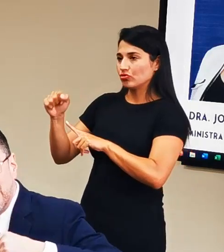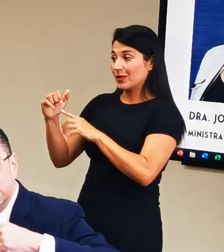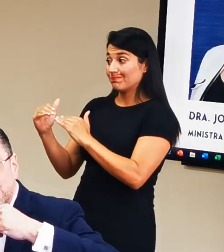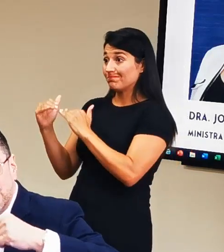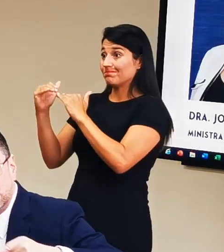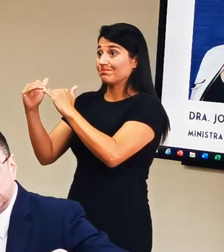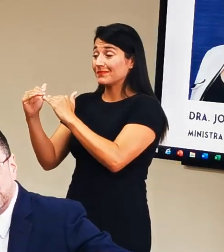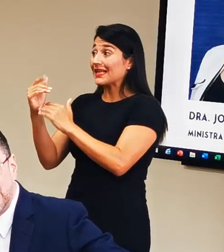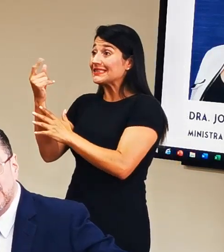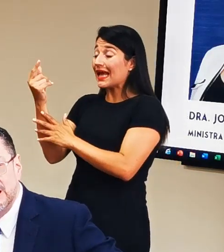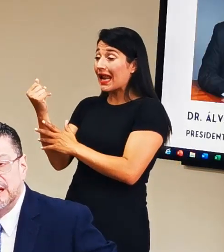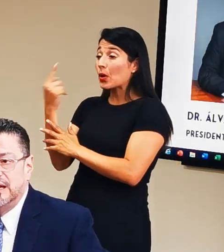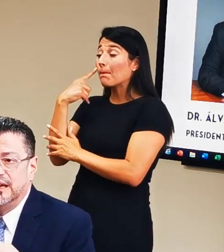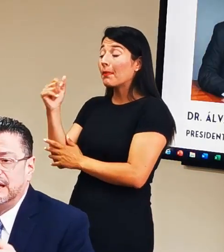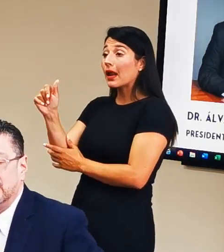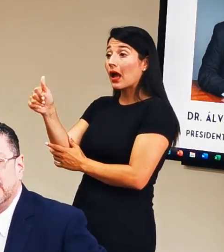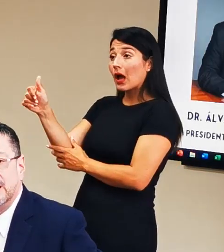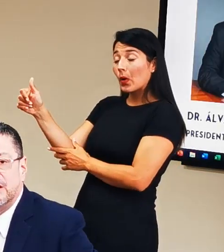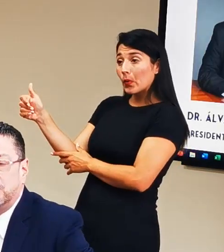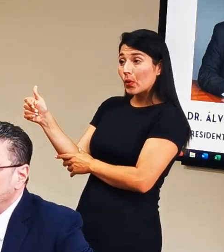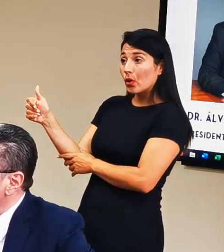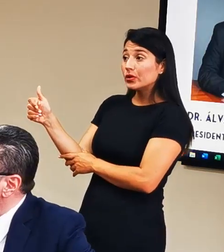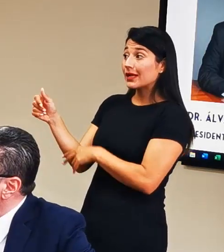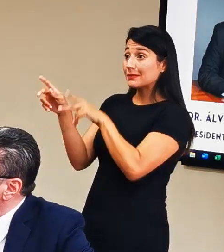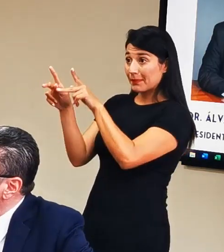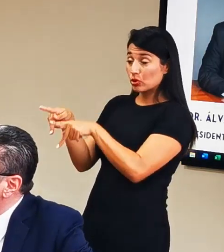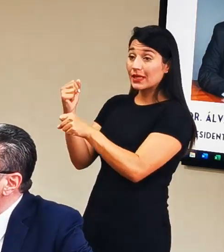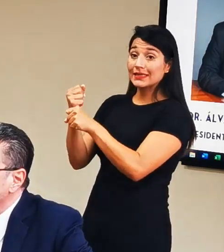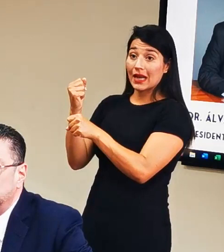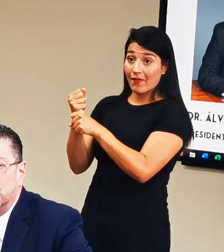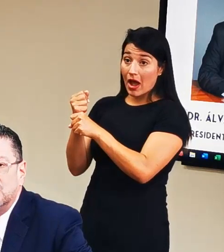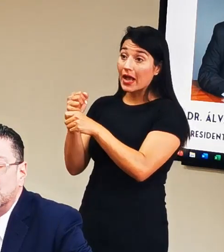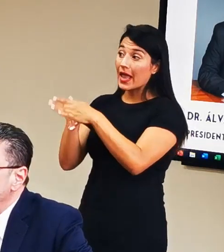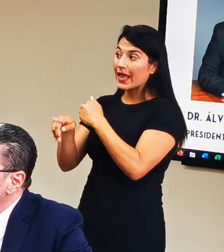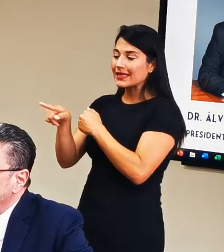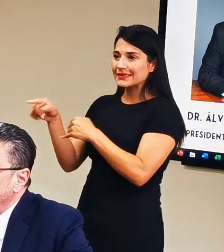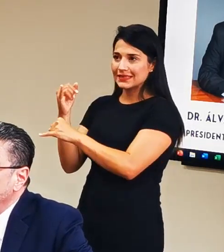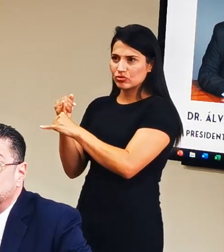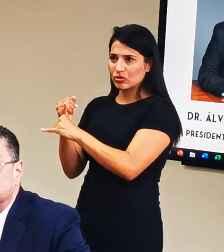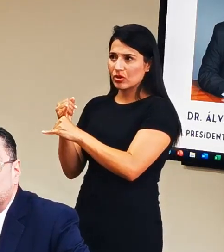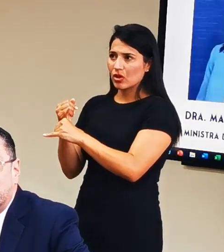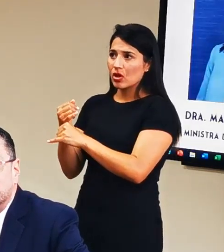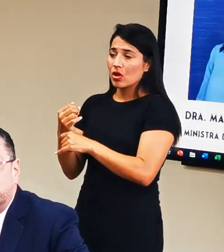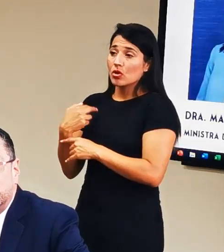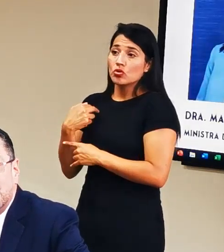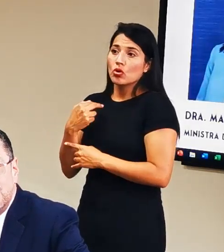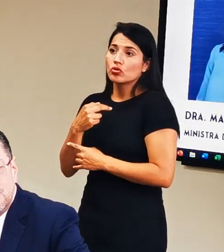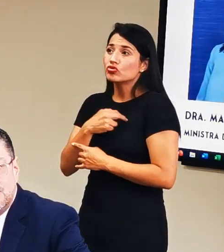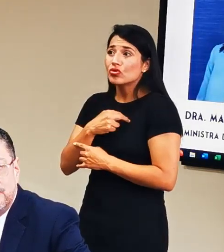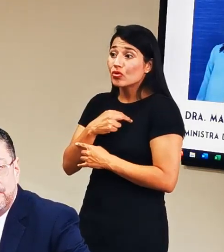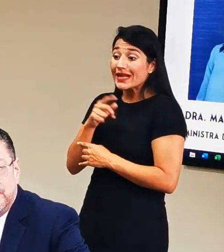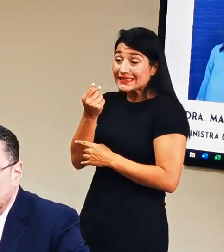el salario del resto de las personas que trabajan en esas instituciones, nosotros no lo hemos ajustado casi por